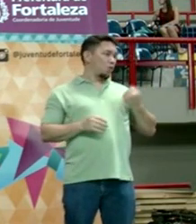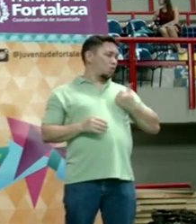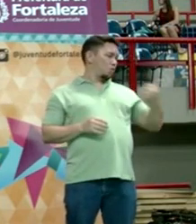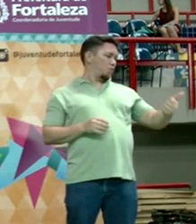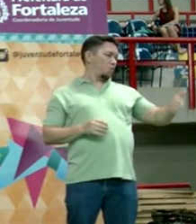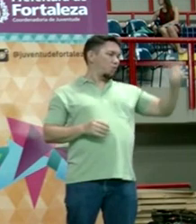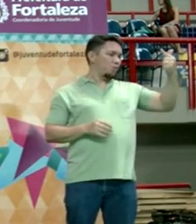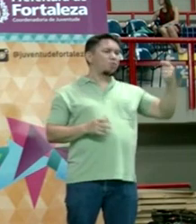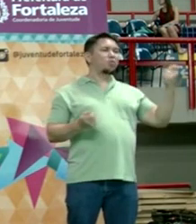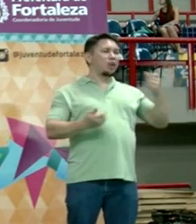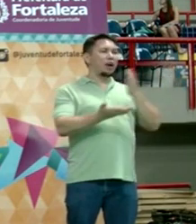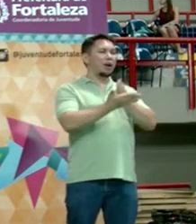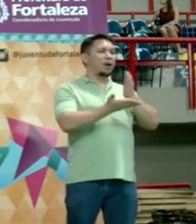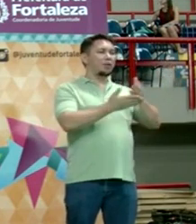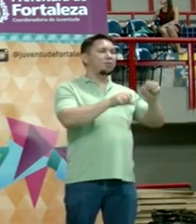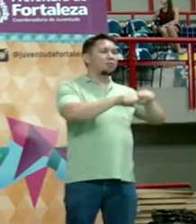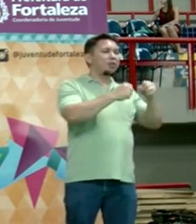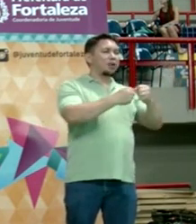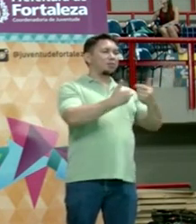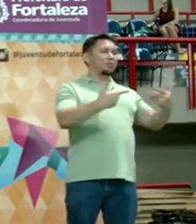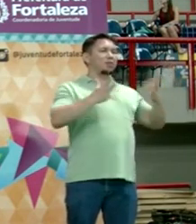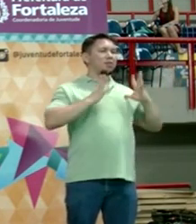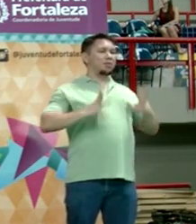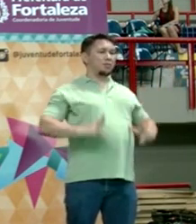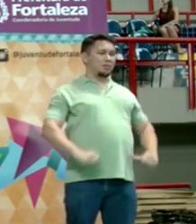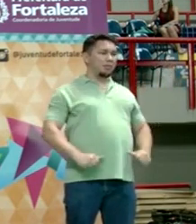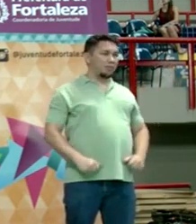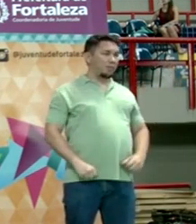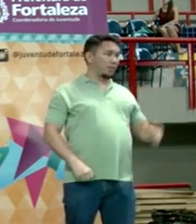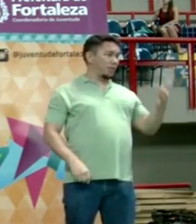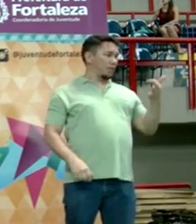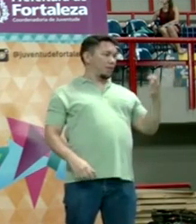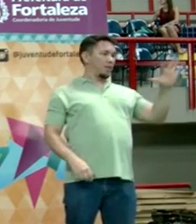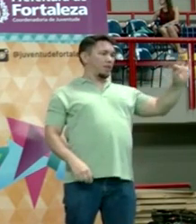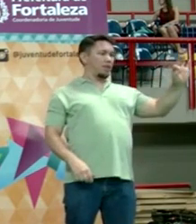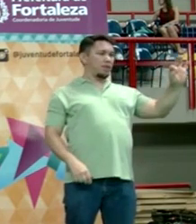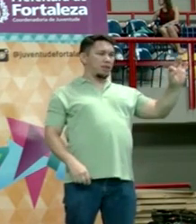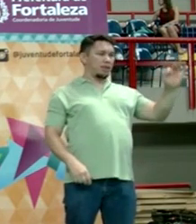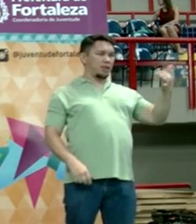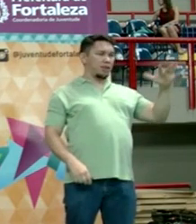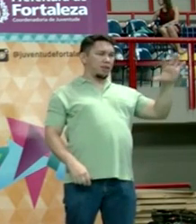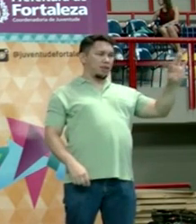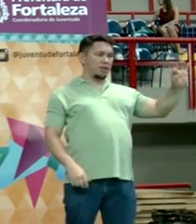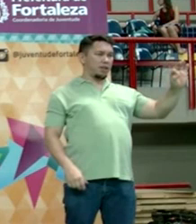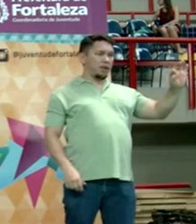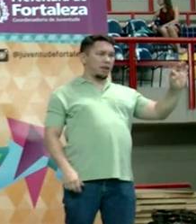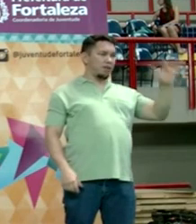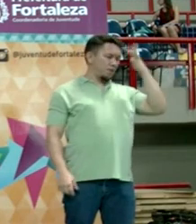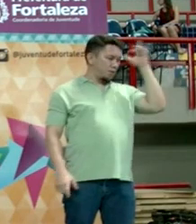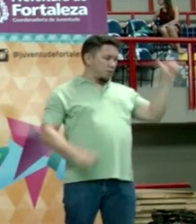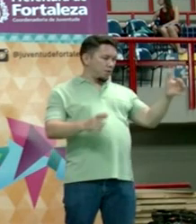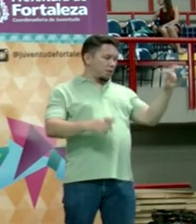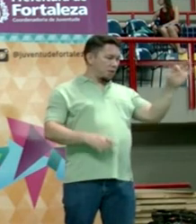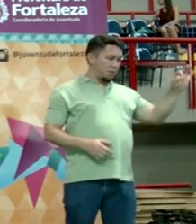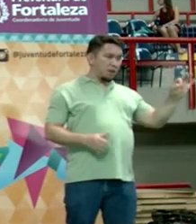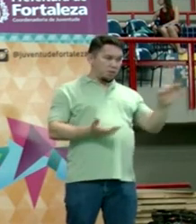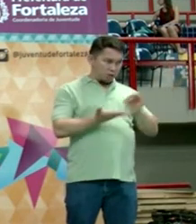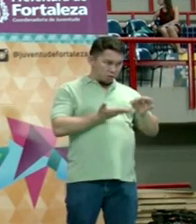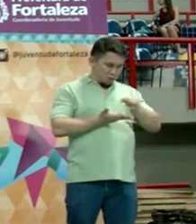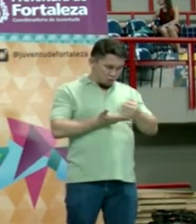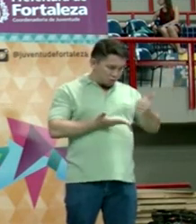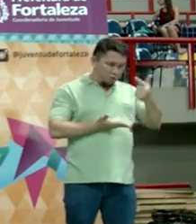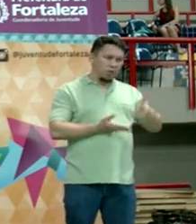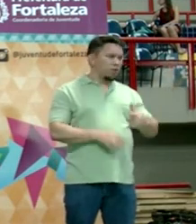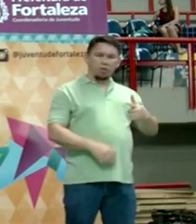ele é facilitador. Pedro, se forem 10 pessoas, aí deixa de ser pão duro e pede mais bolinha, né? Então o